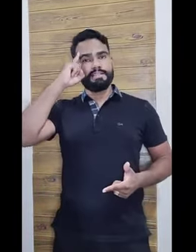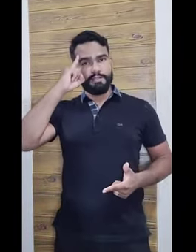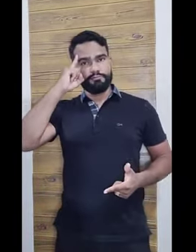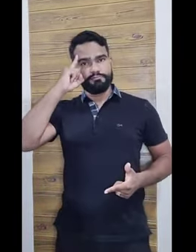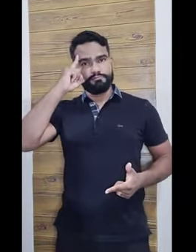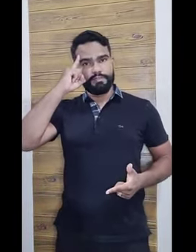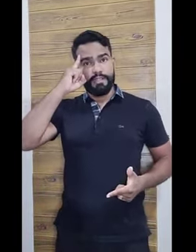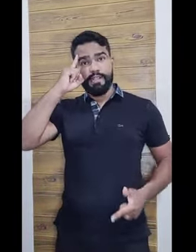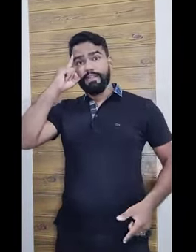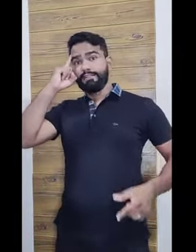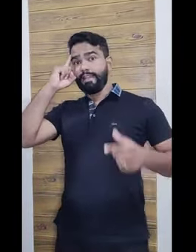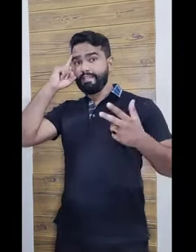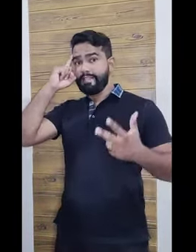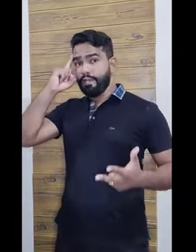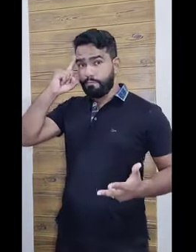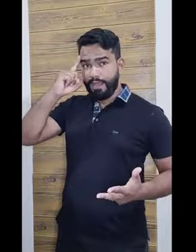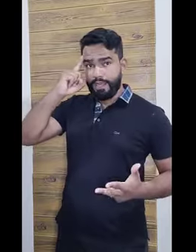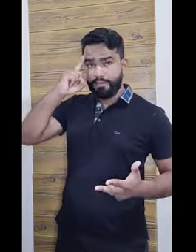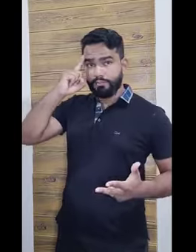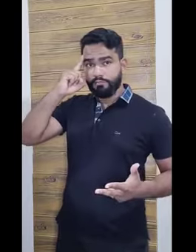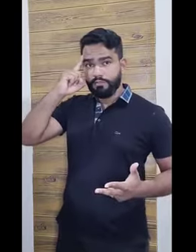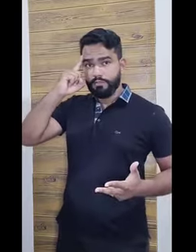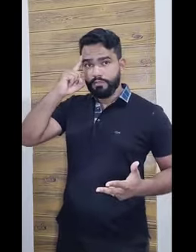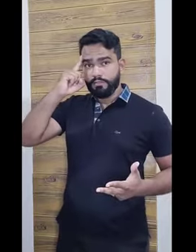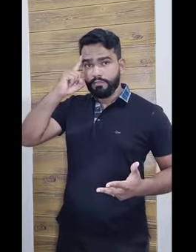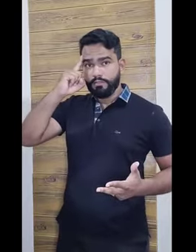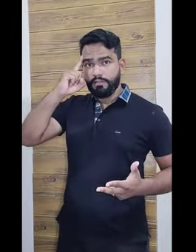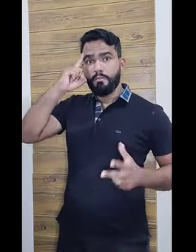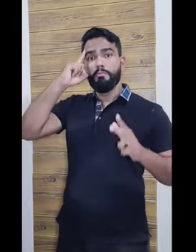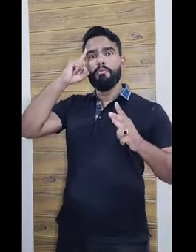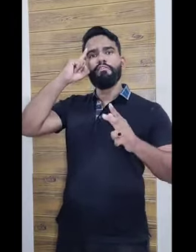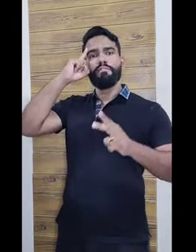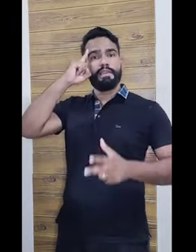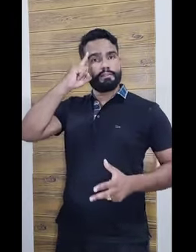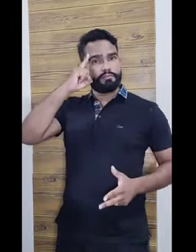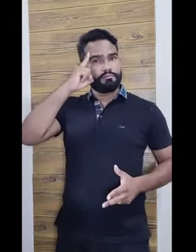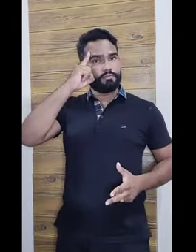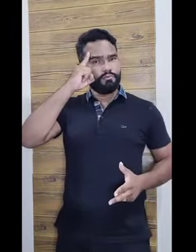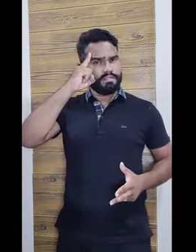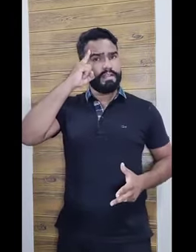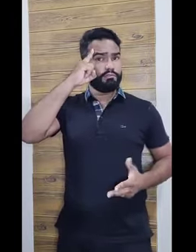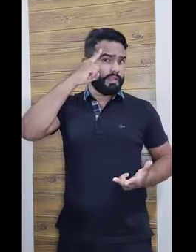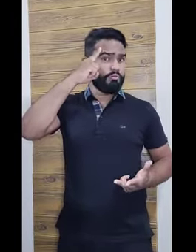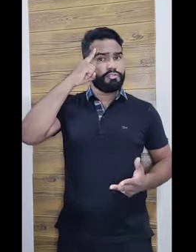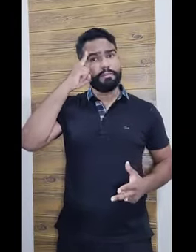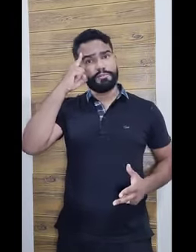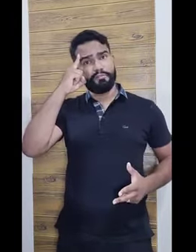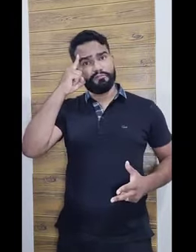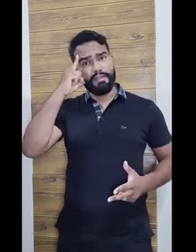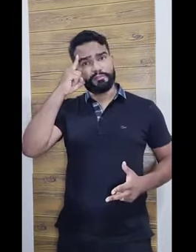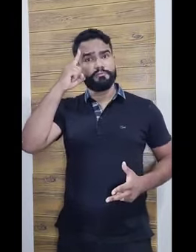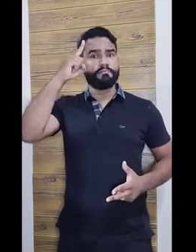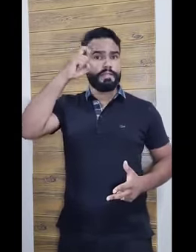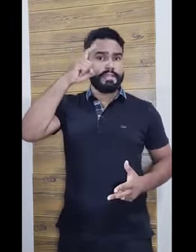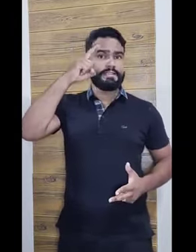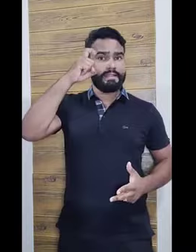articulação. Terceiro parâmetro, movimento. O sinal tem algum tipo de movimento? Esse aqui